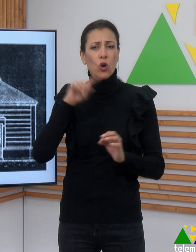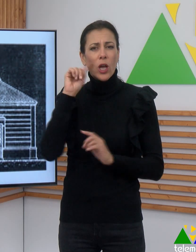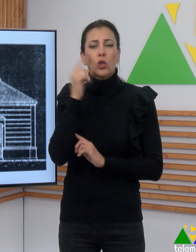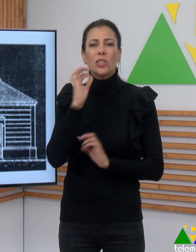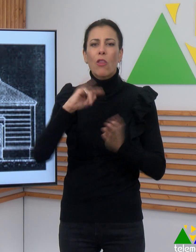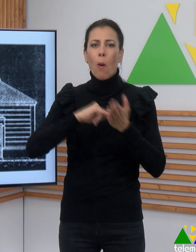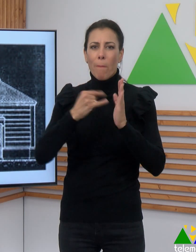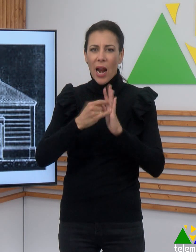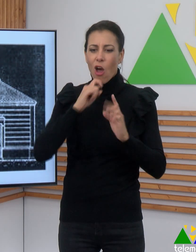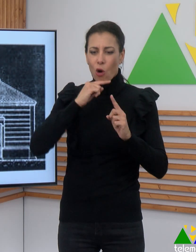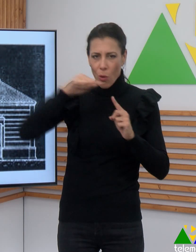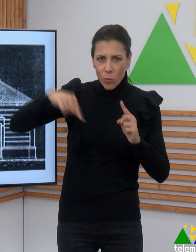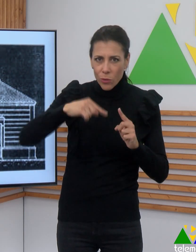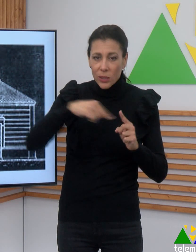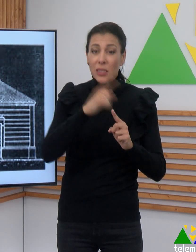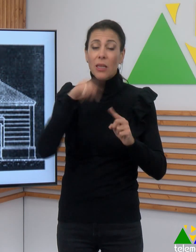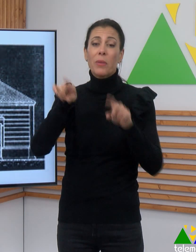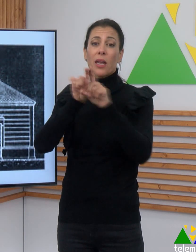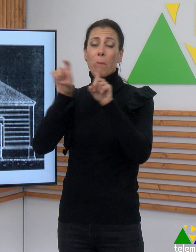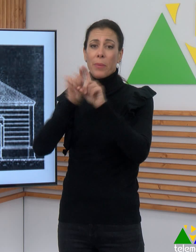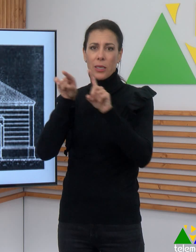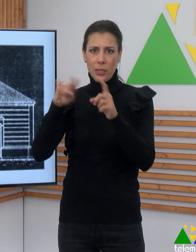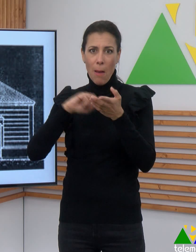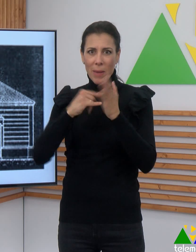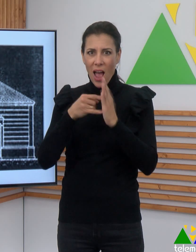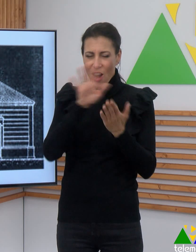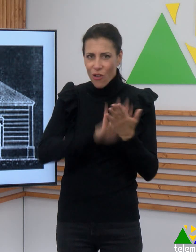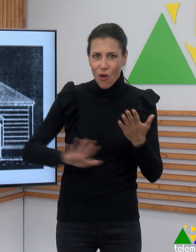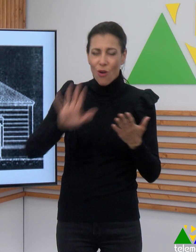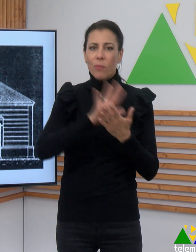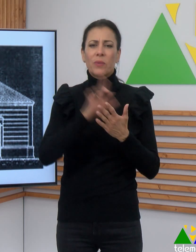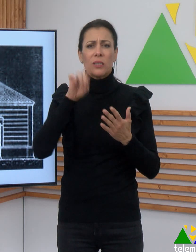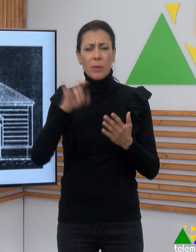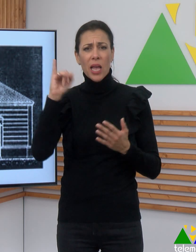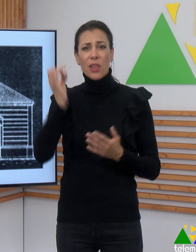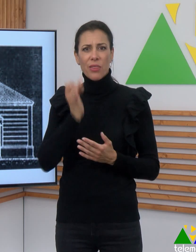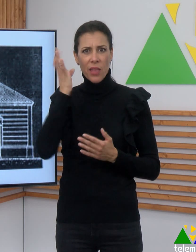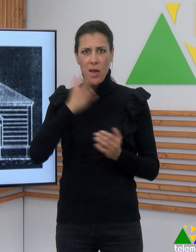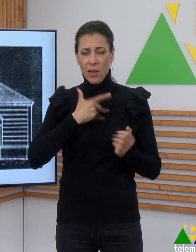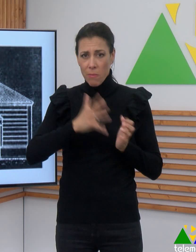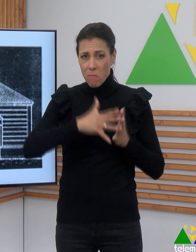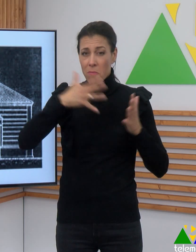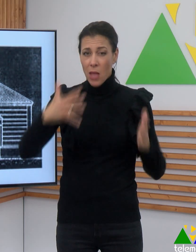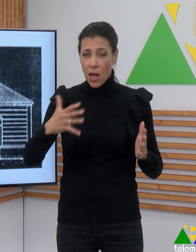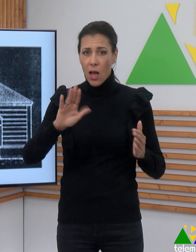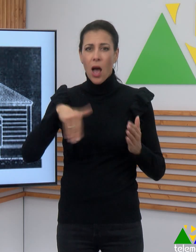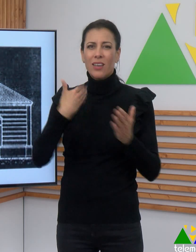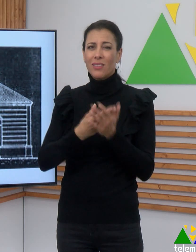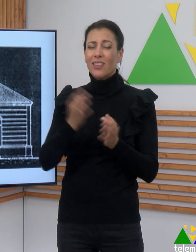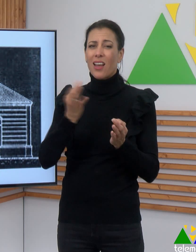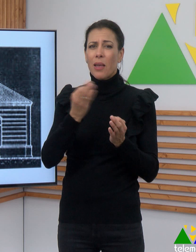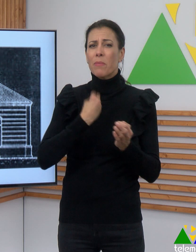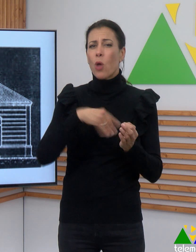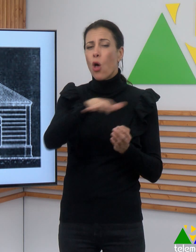y la empresa, las acciones de la empresa y tal. Tenían incluso la idea de prolongar ese tranvía hasta